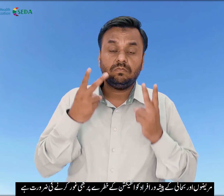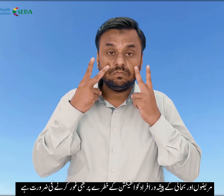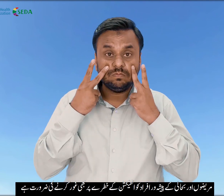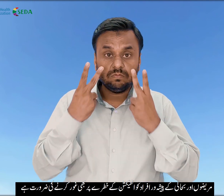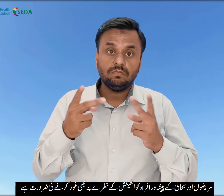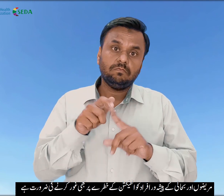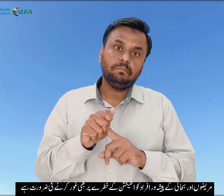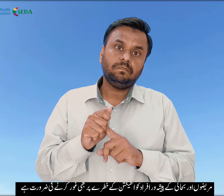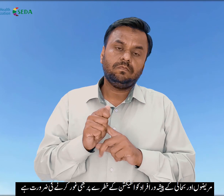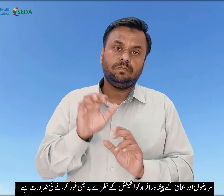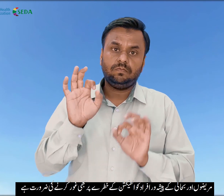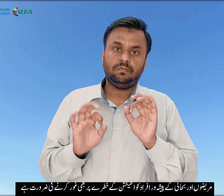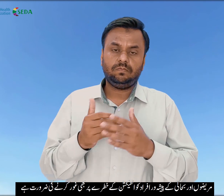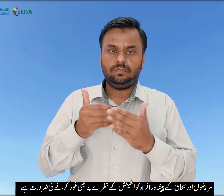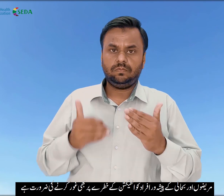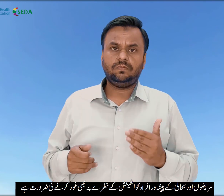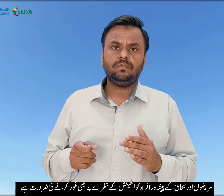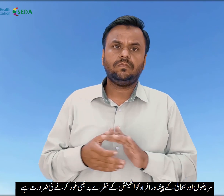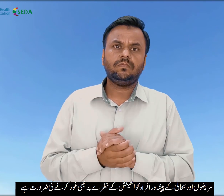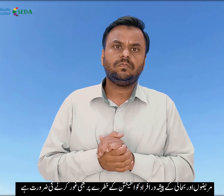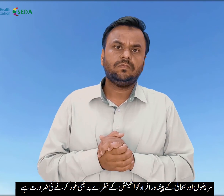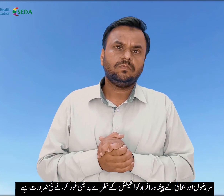بھی غور کرنے کی ضرورت ہے۔